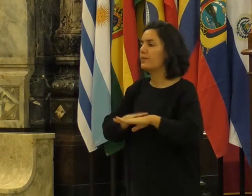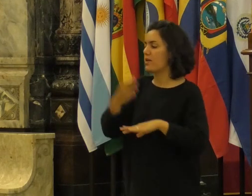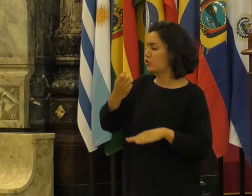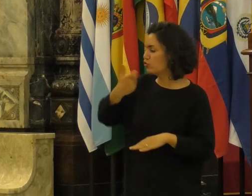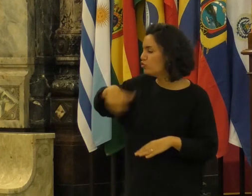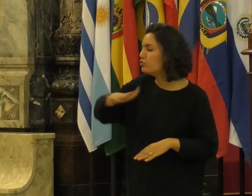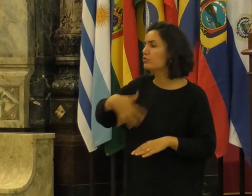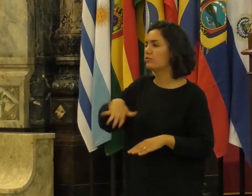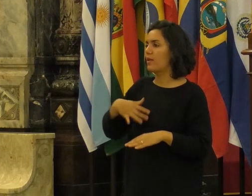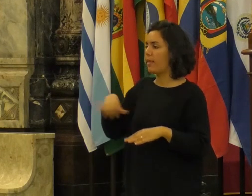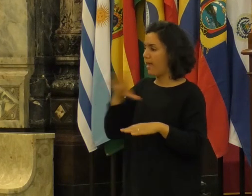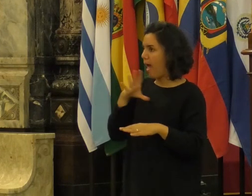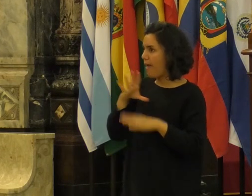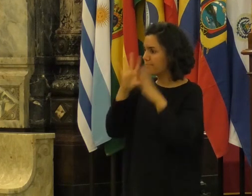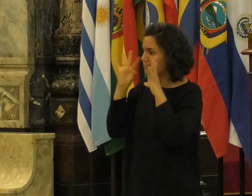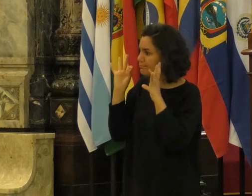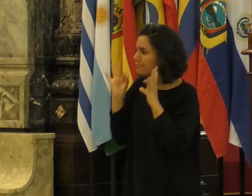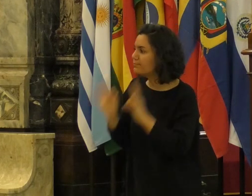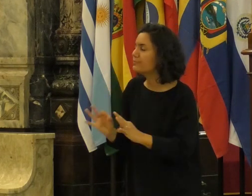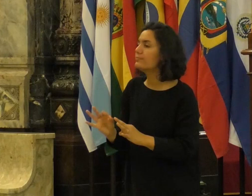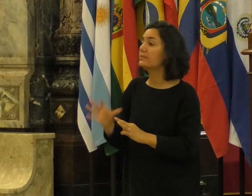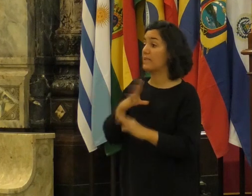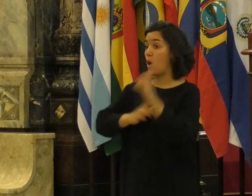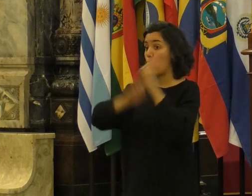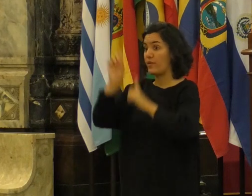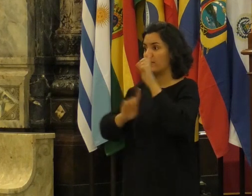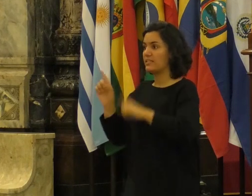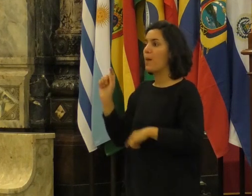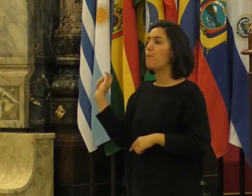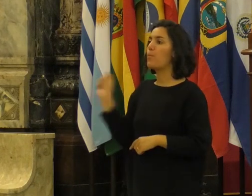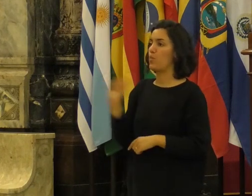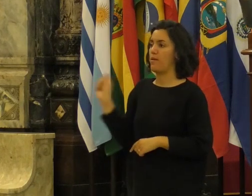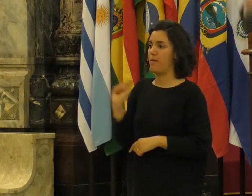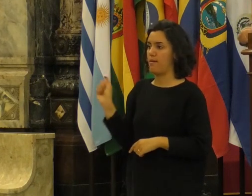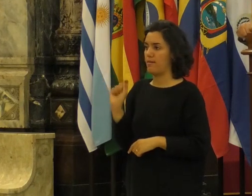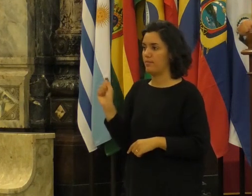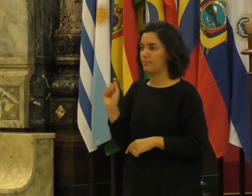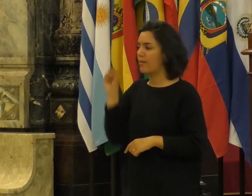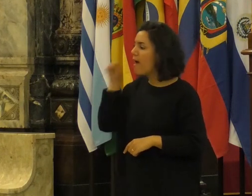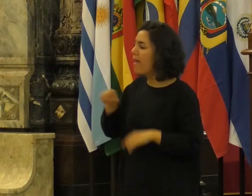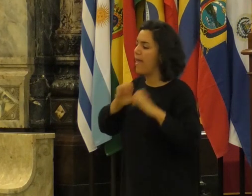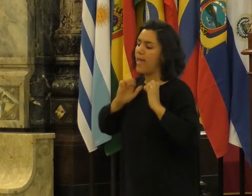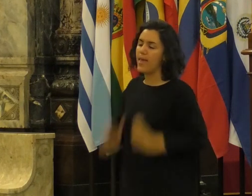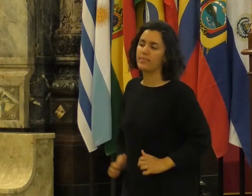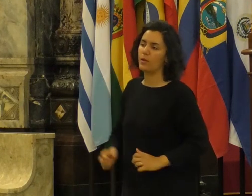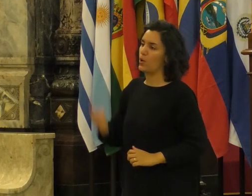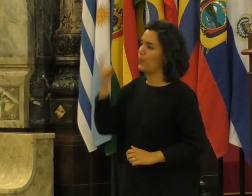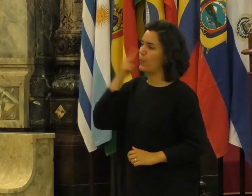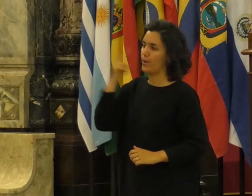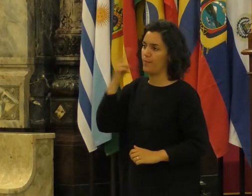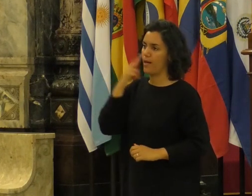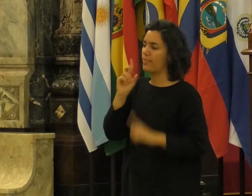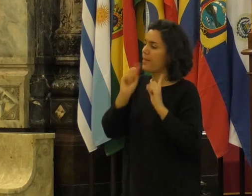que tenemos, muy especialmente si estamos en una universidad pública. Hay un problema ético también que atraviesa el